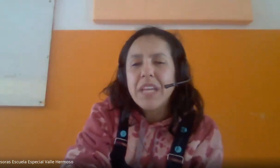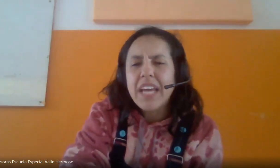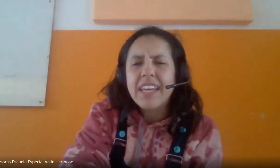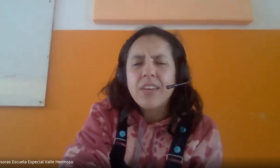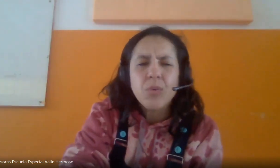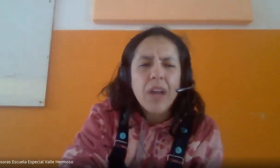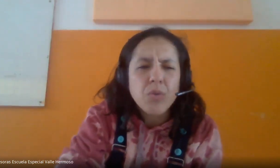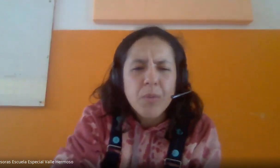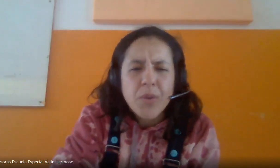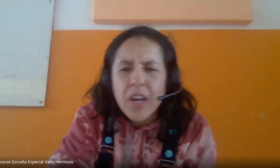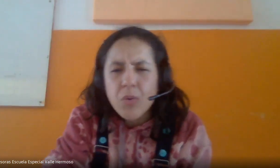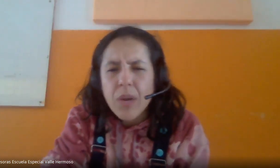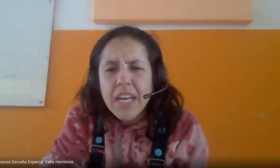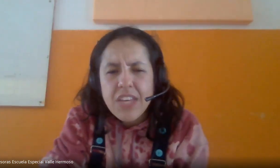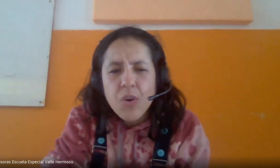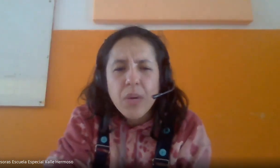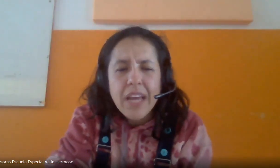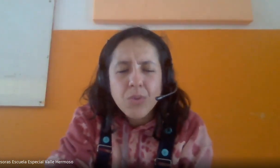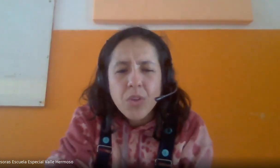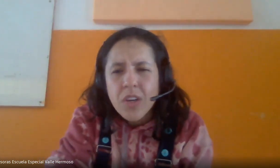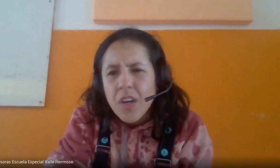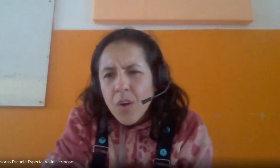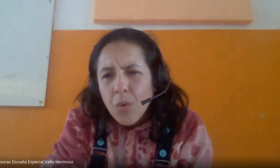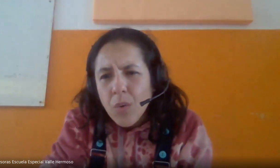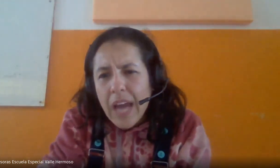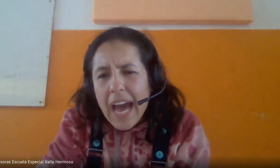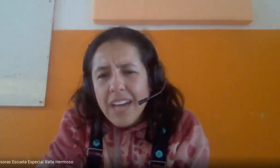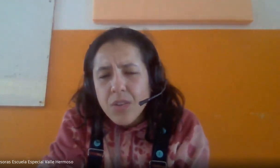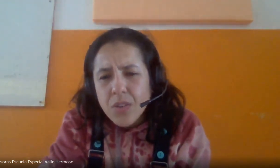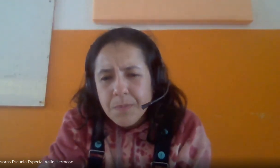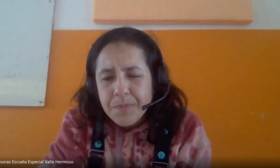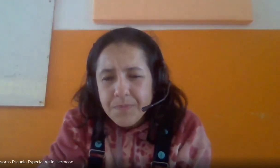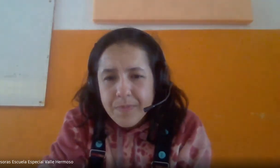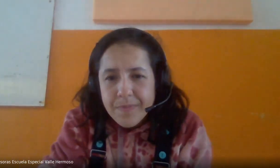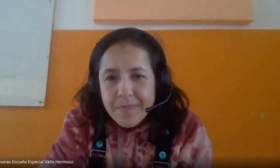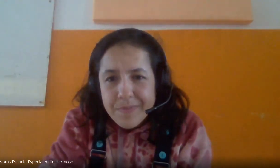ahí trajeron un auto, mostraron un anillo, un atún, un aro.